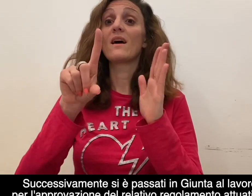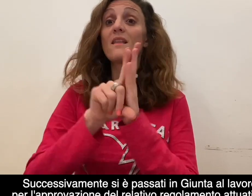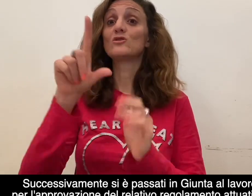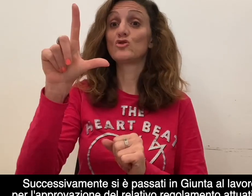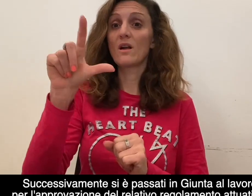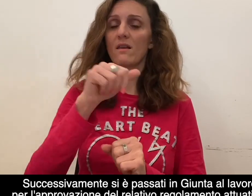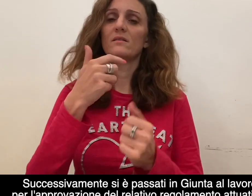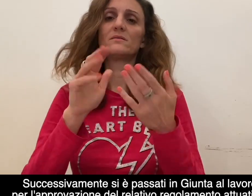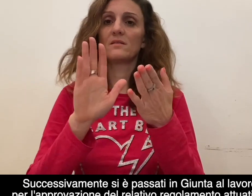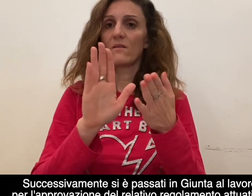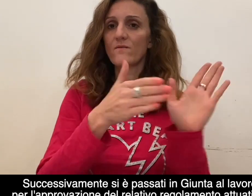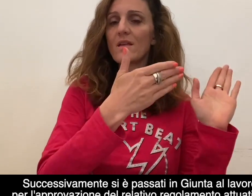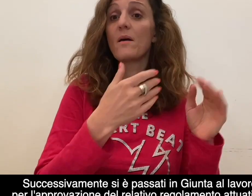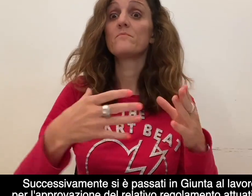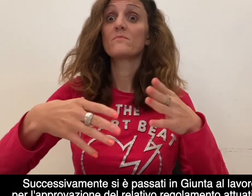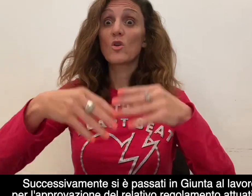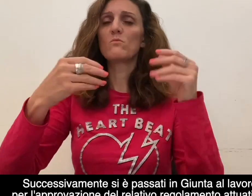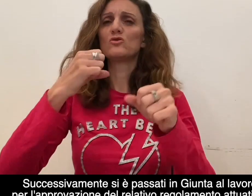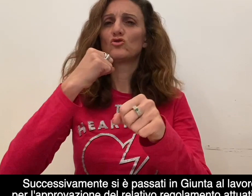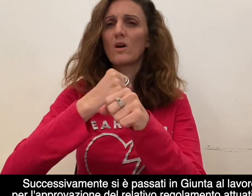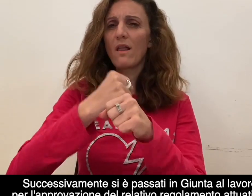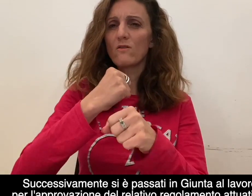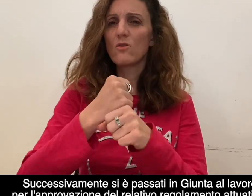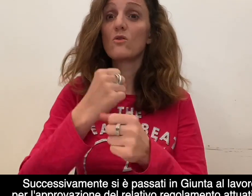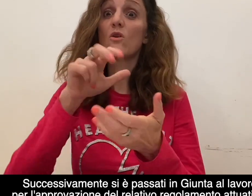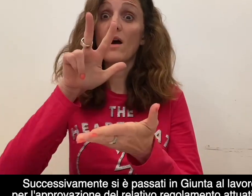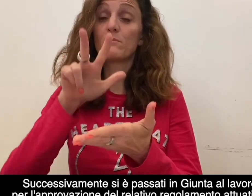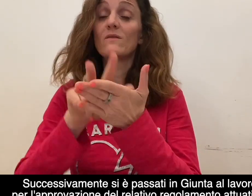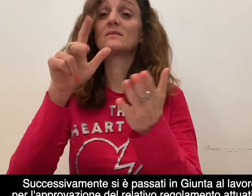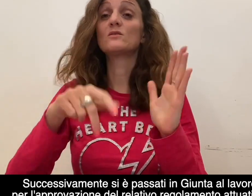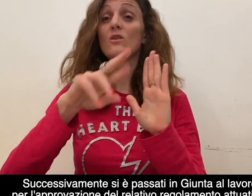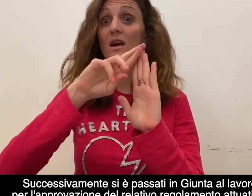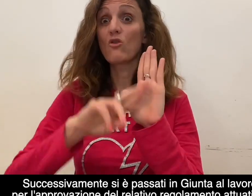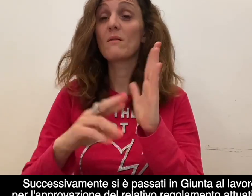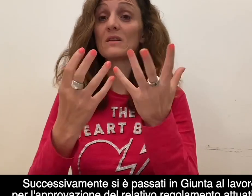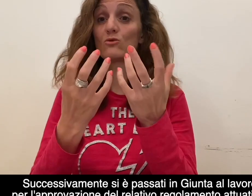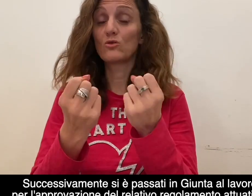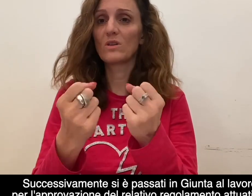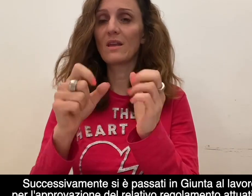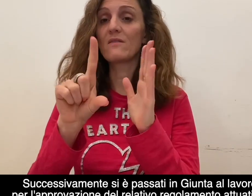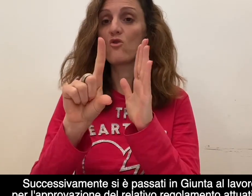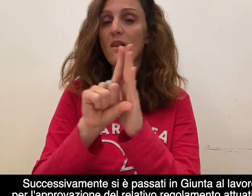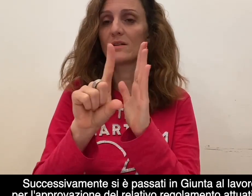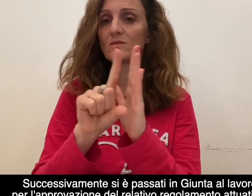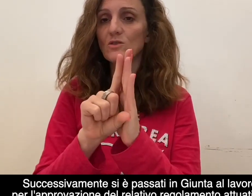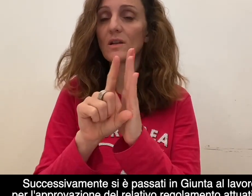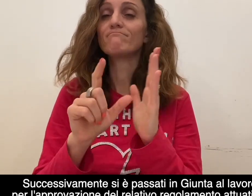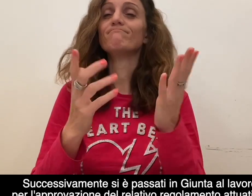passati in giunta al lavoro per l'approvazione del relativo regolamento attuativo una fase